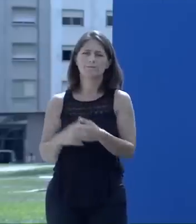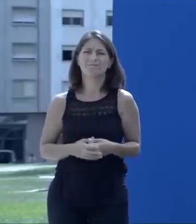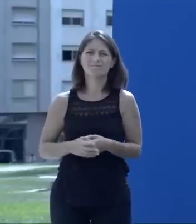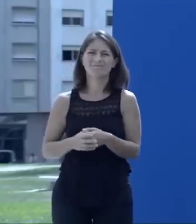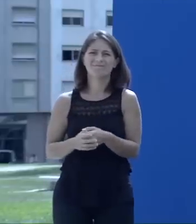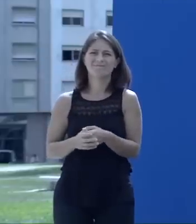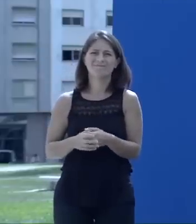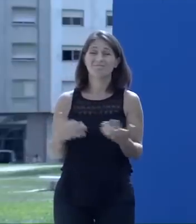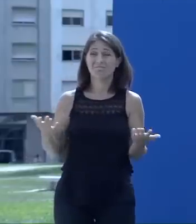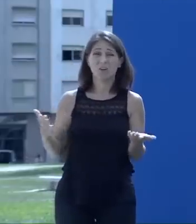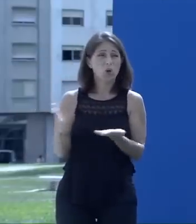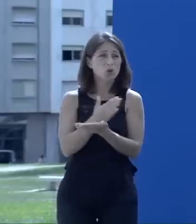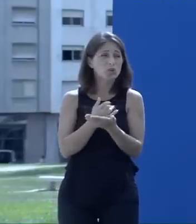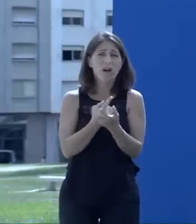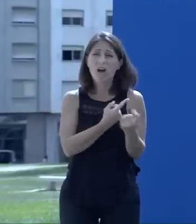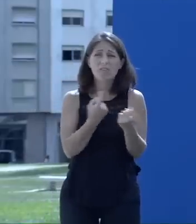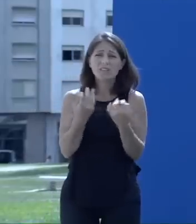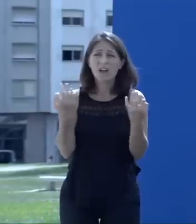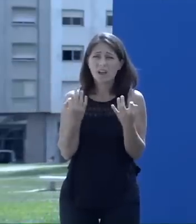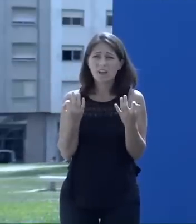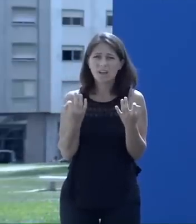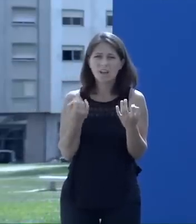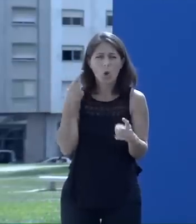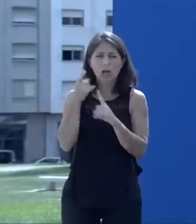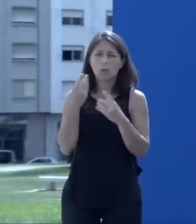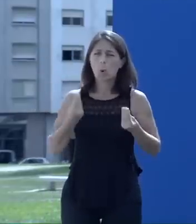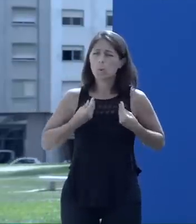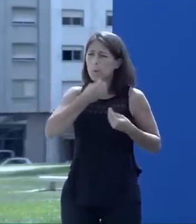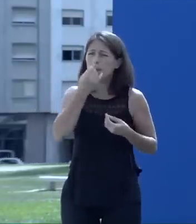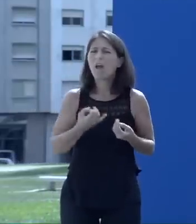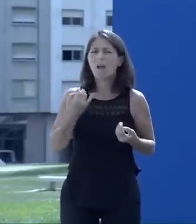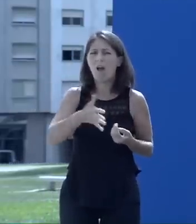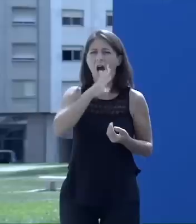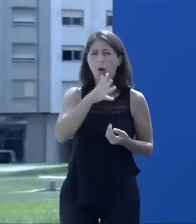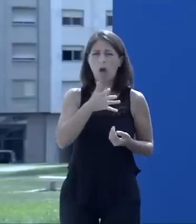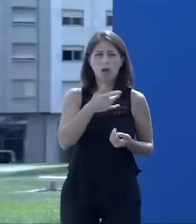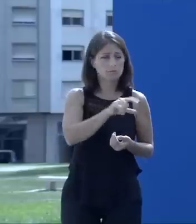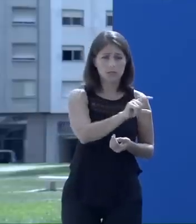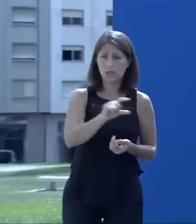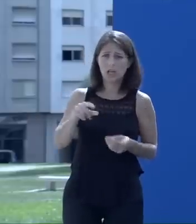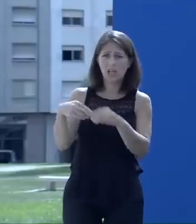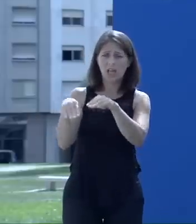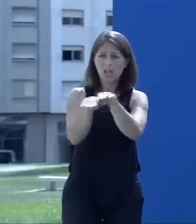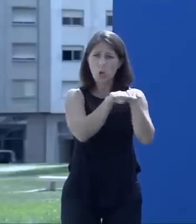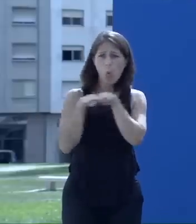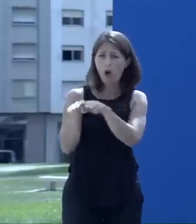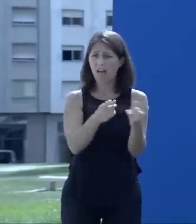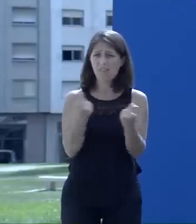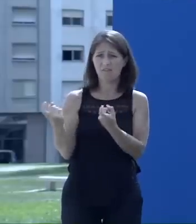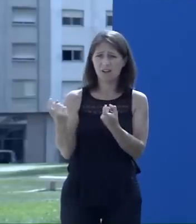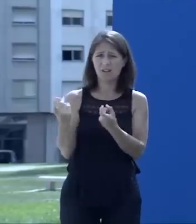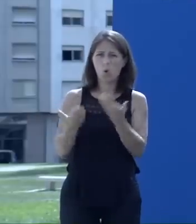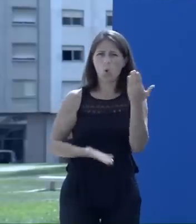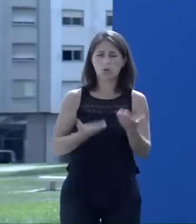E todos para vivir ben necesitamos beber a mesma cantidade de auga. A xustiza social é